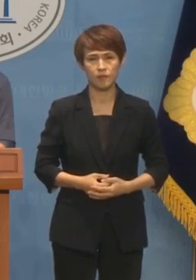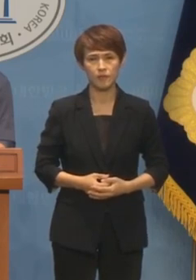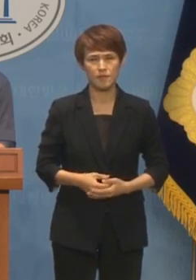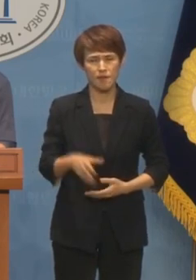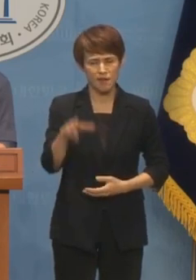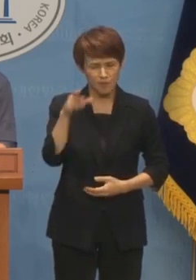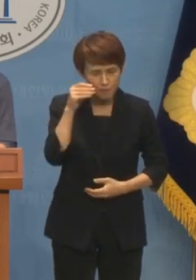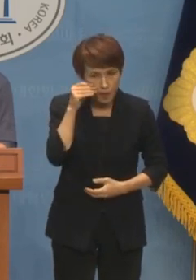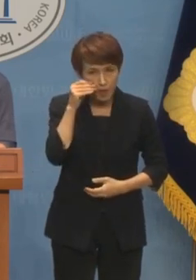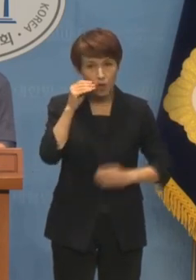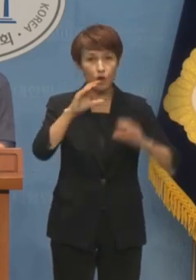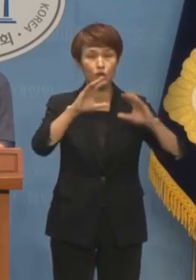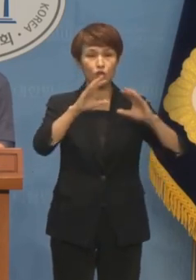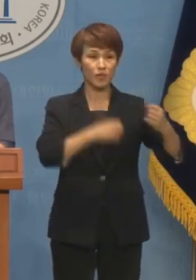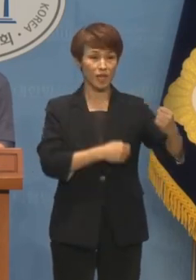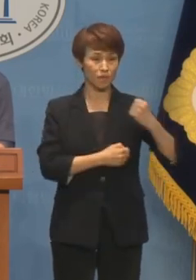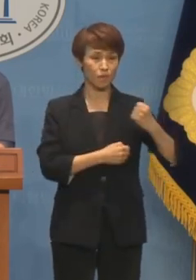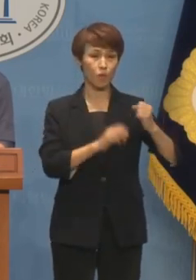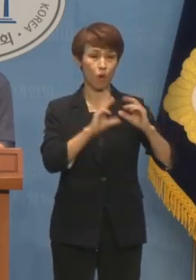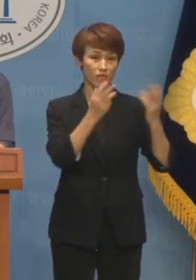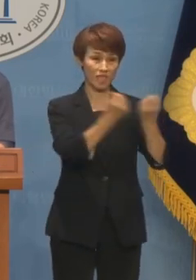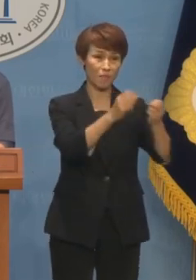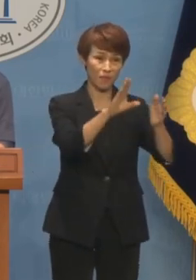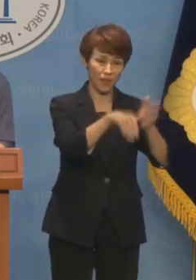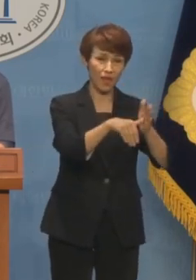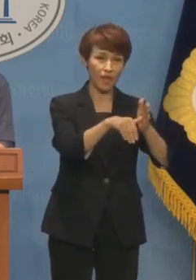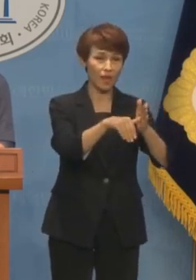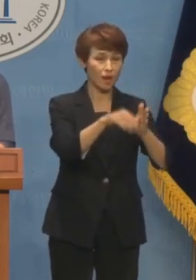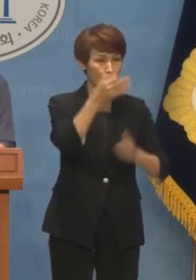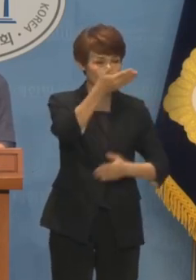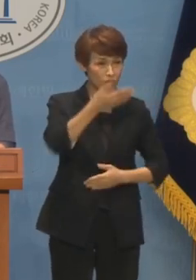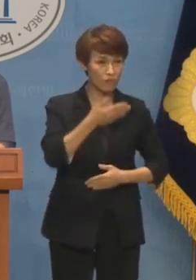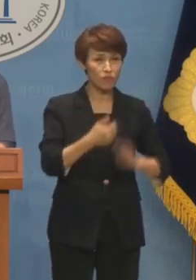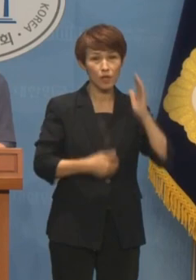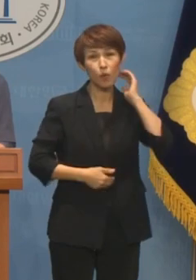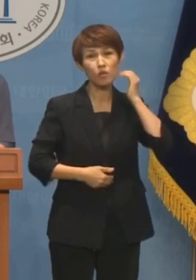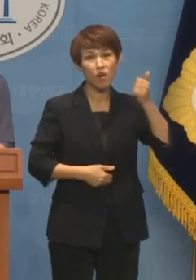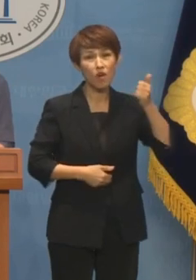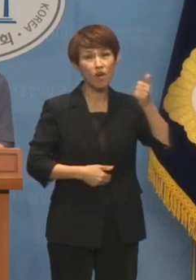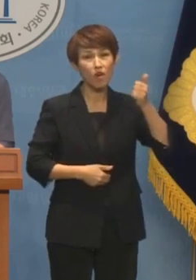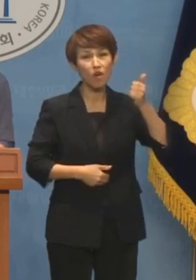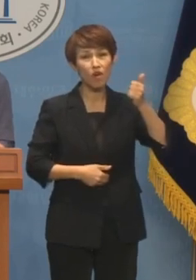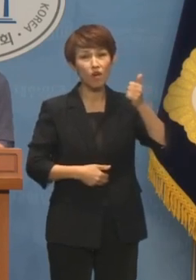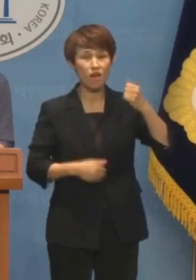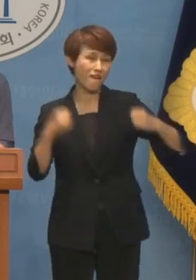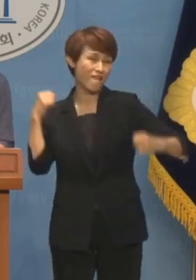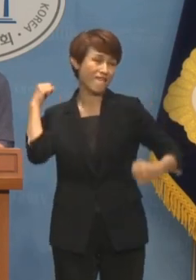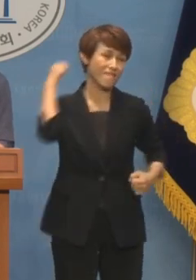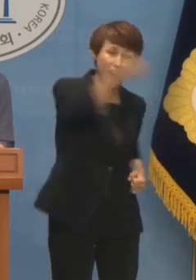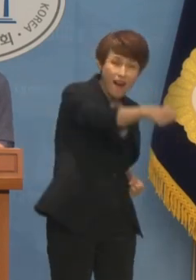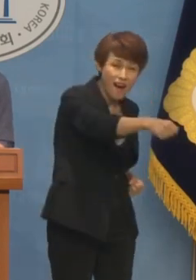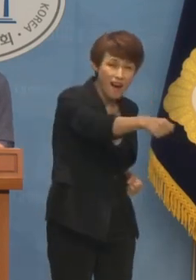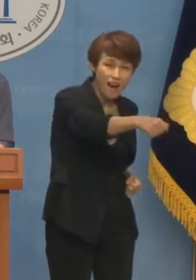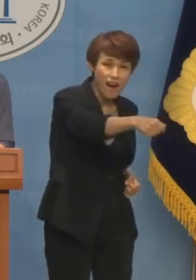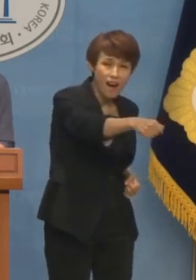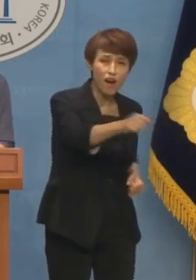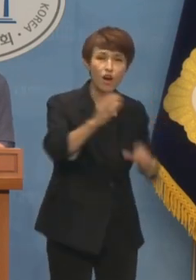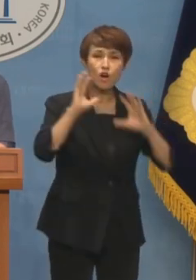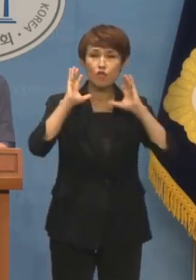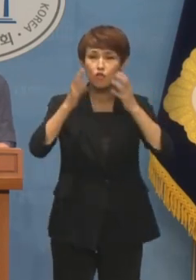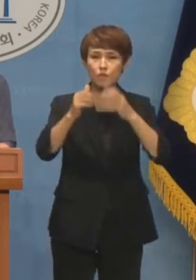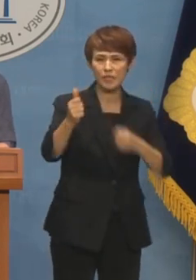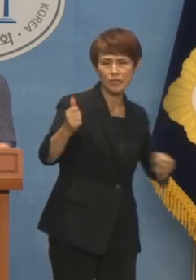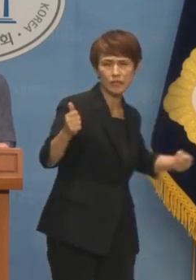국민의힘 의원 워크숍에서 다시 선보였던 대통령의 어퍼컷이 우리 국민들의 턱을 노린